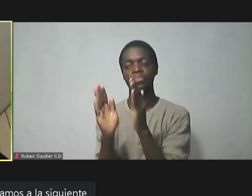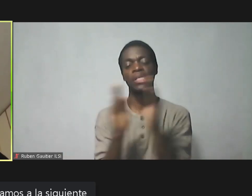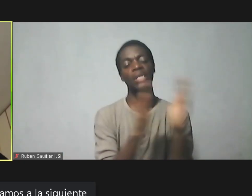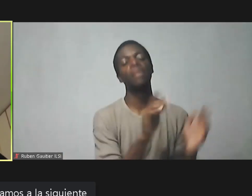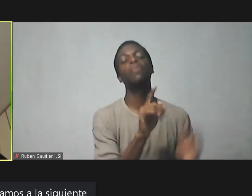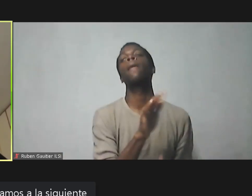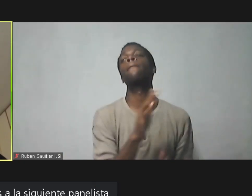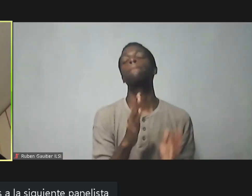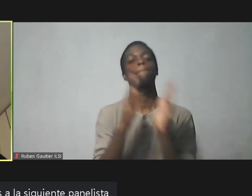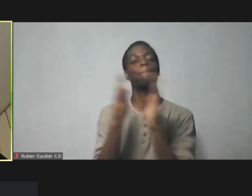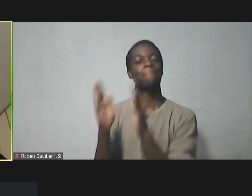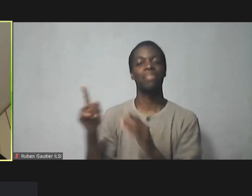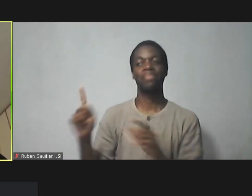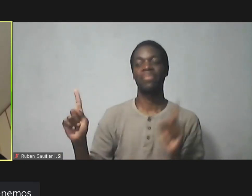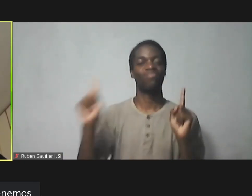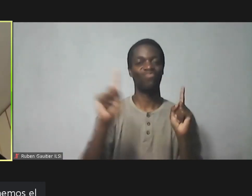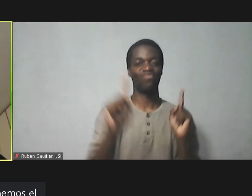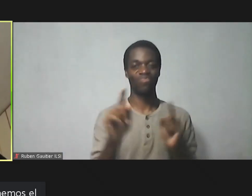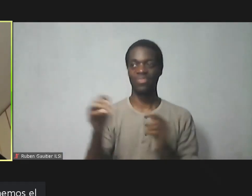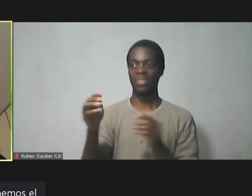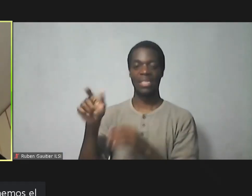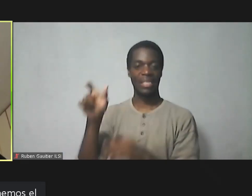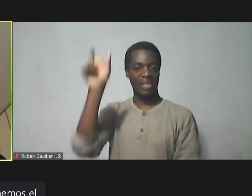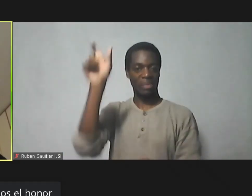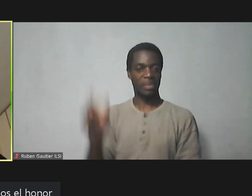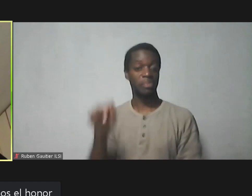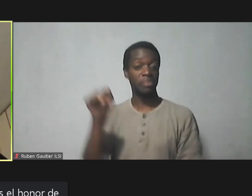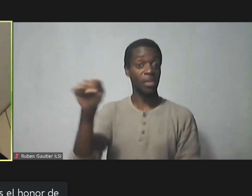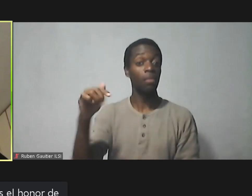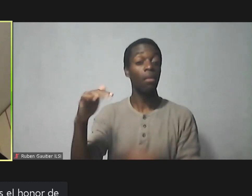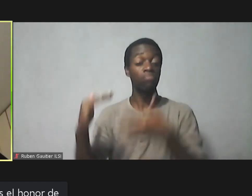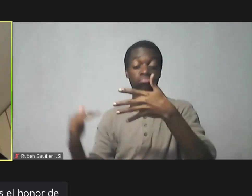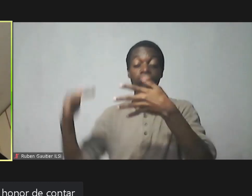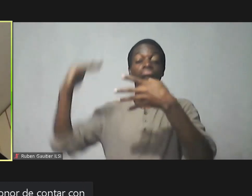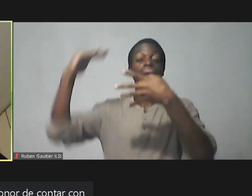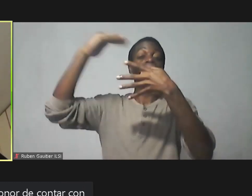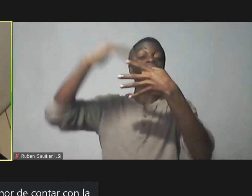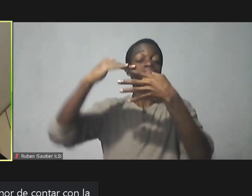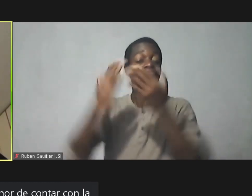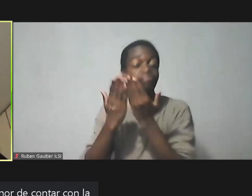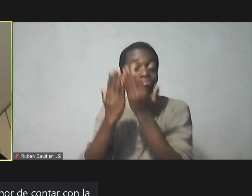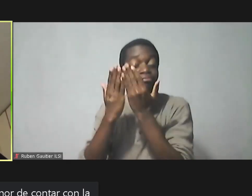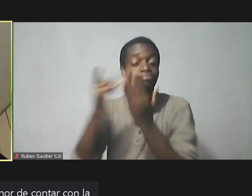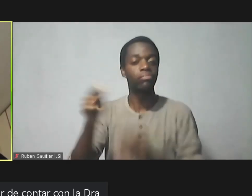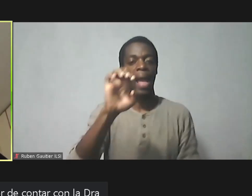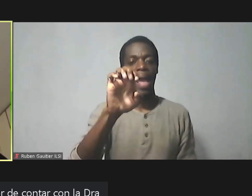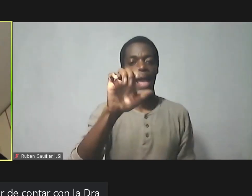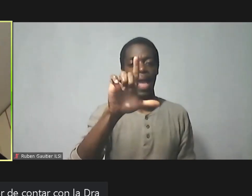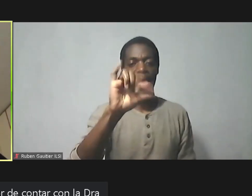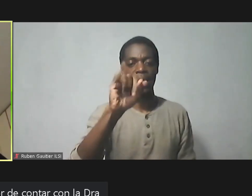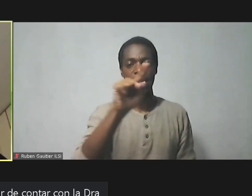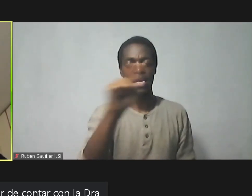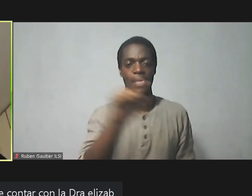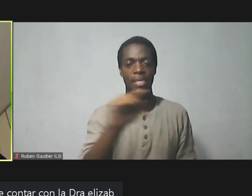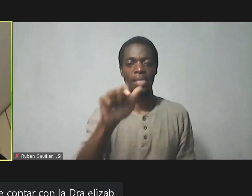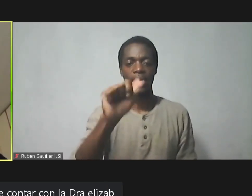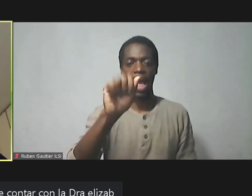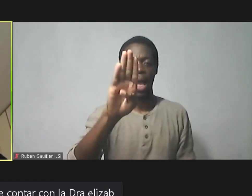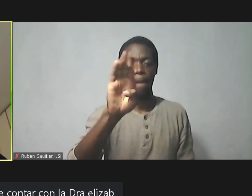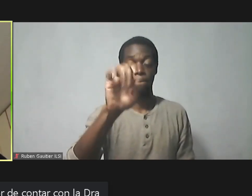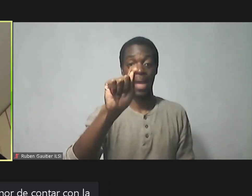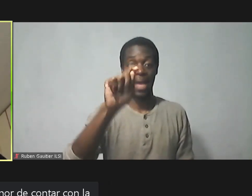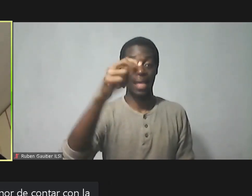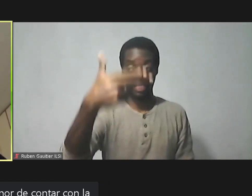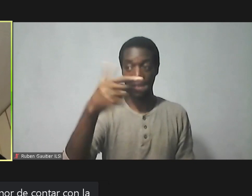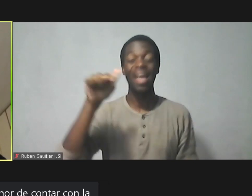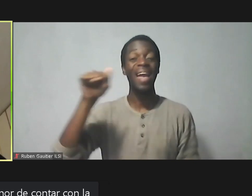el honor de contar con la doctora Elizabeth Lockwood. La doctora Elizabeth Lockwood trabaja para CBM Global y